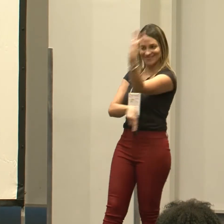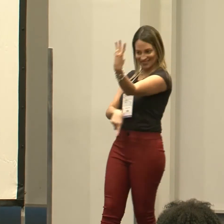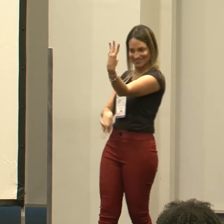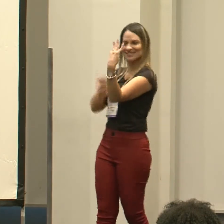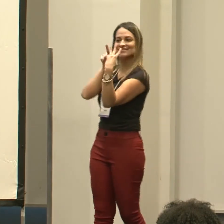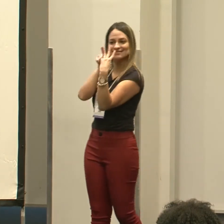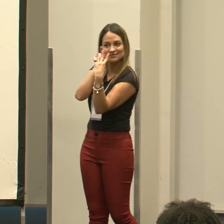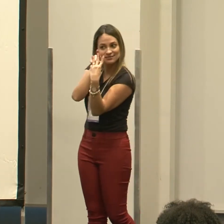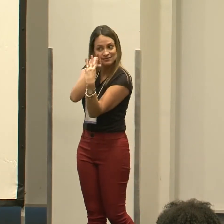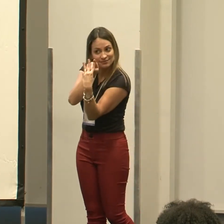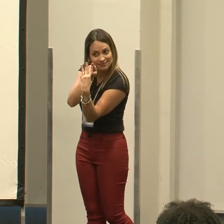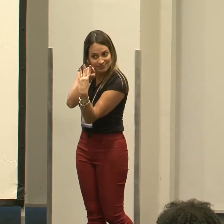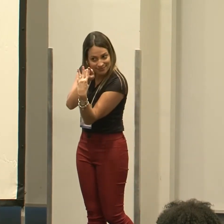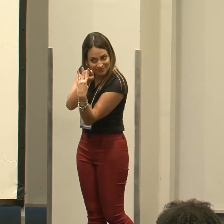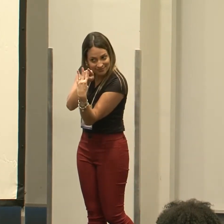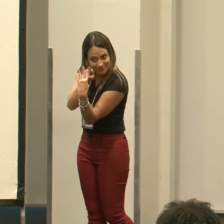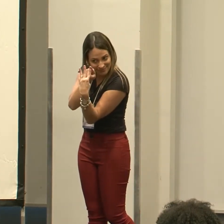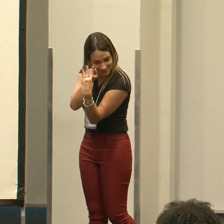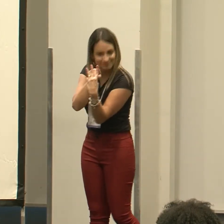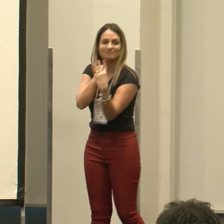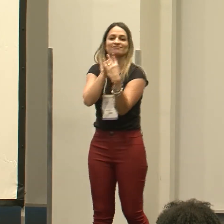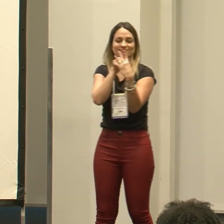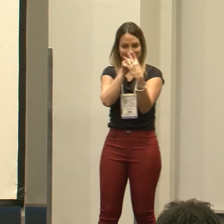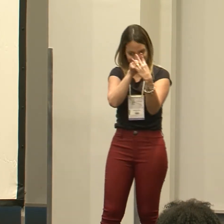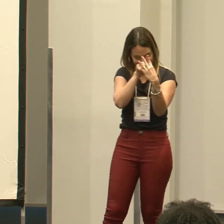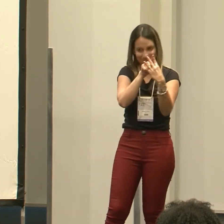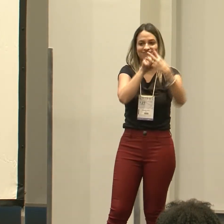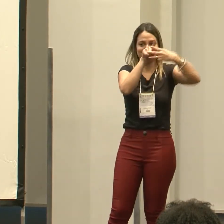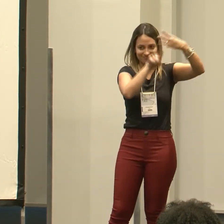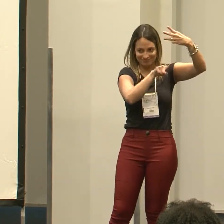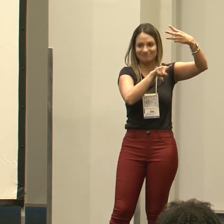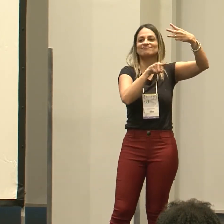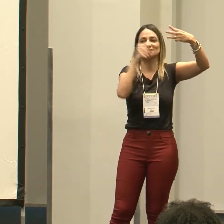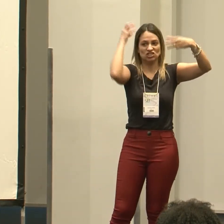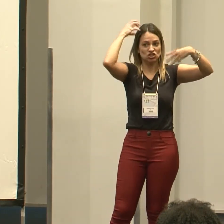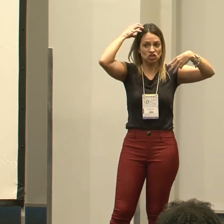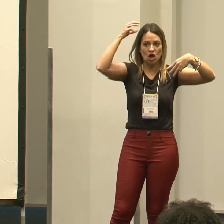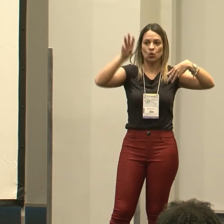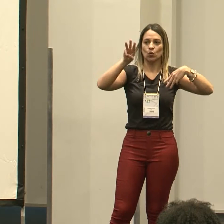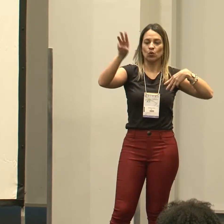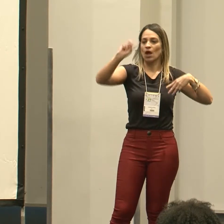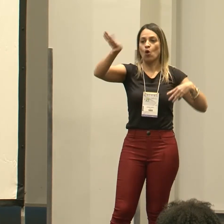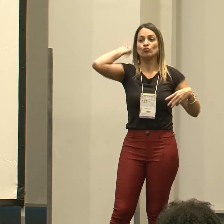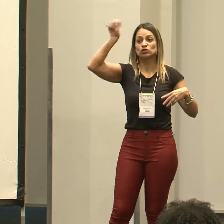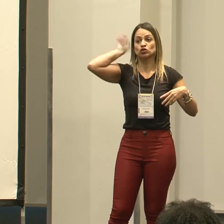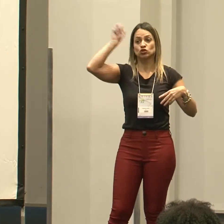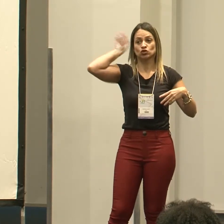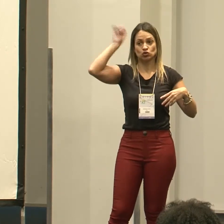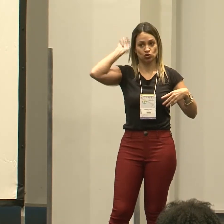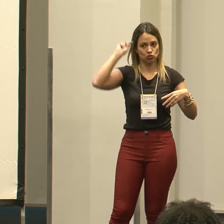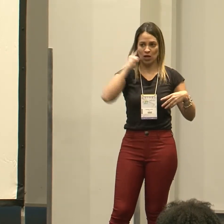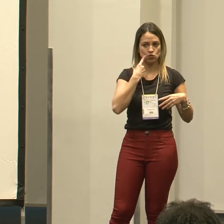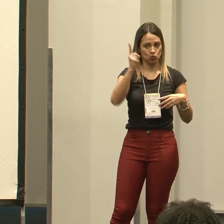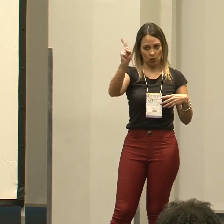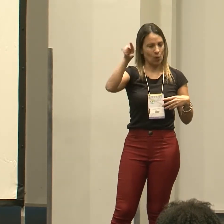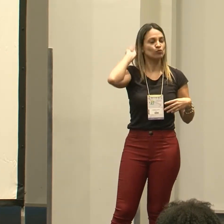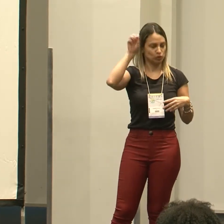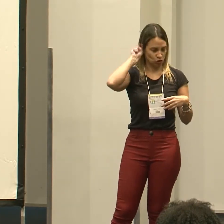propôs 3 parâmetros. 3. Stockel é ouvinte, não era surdo